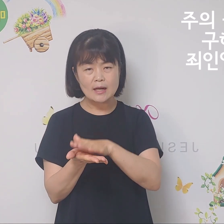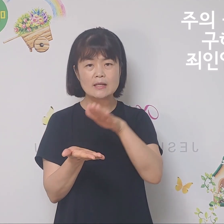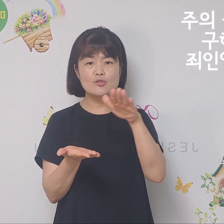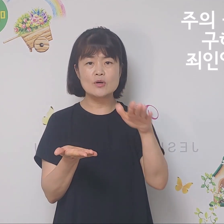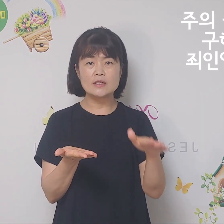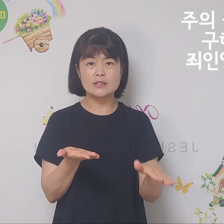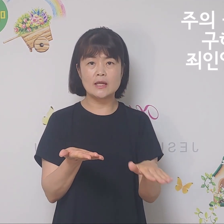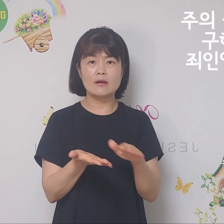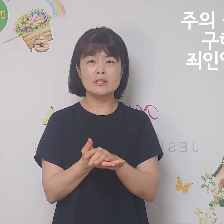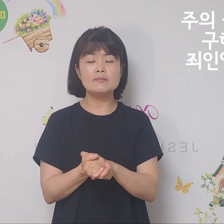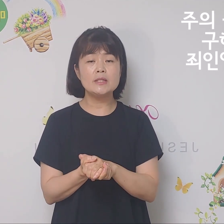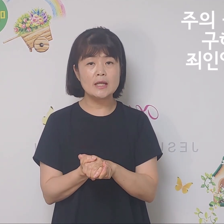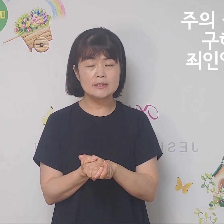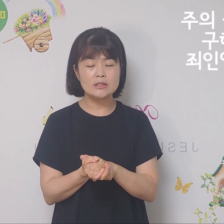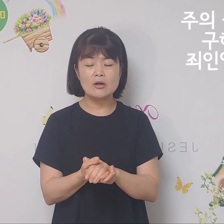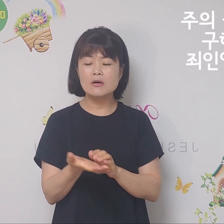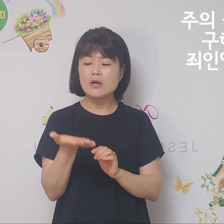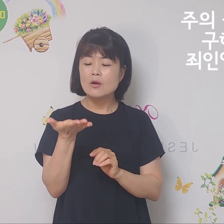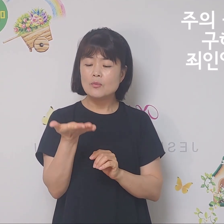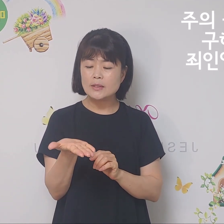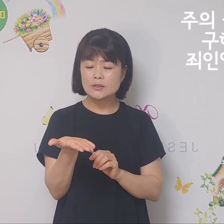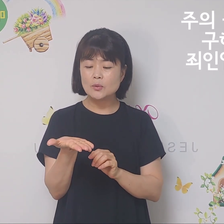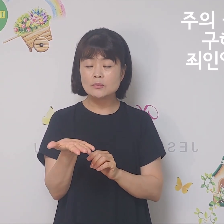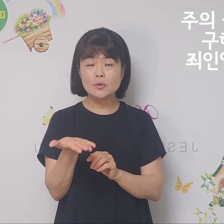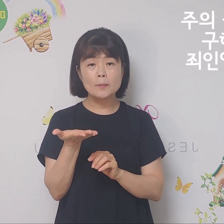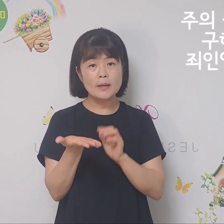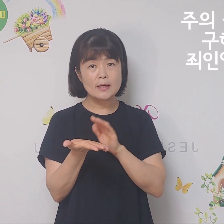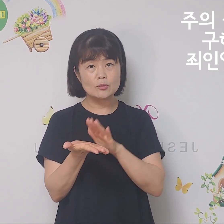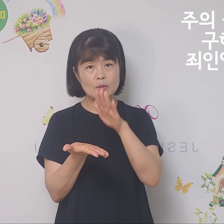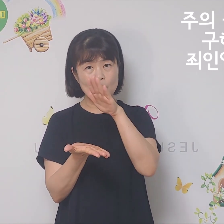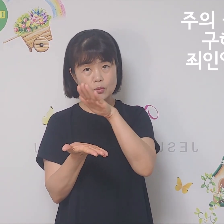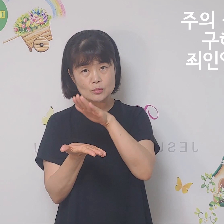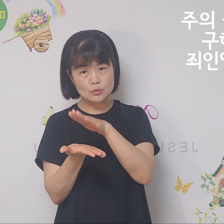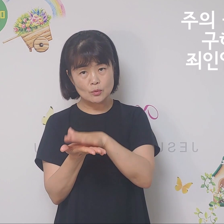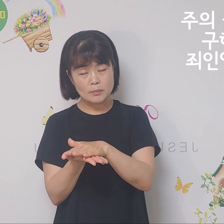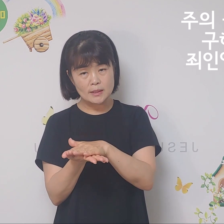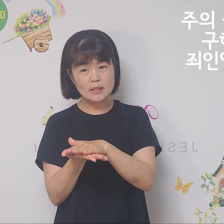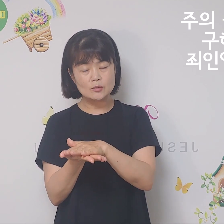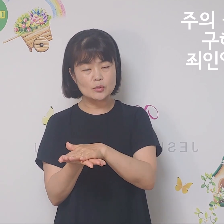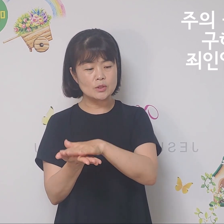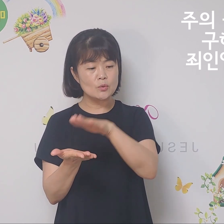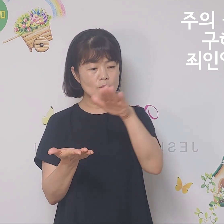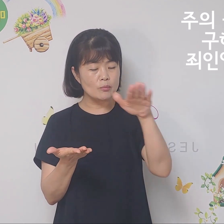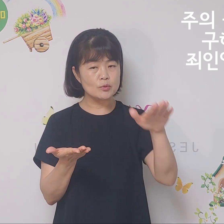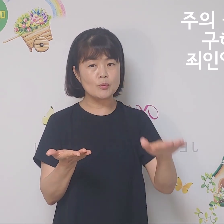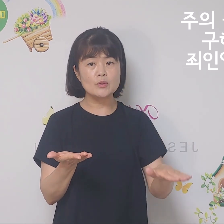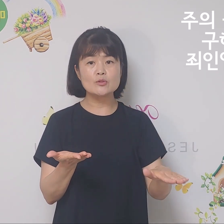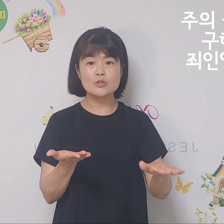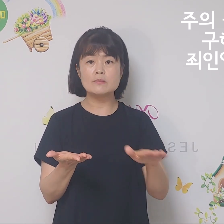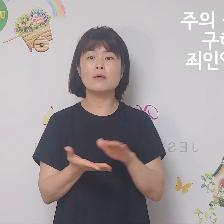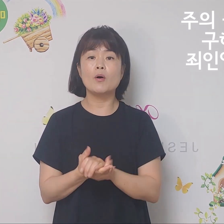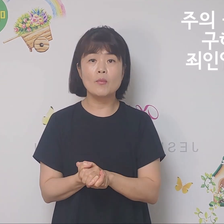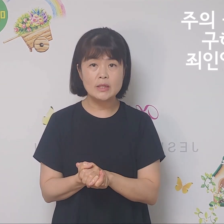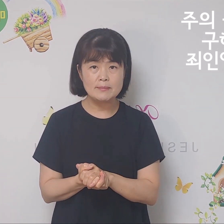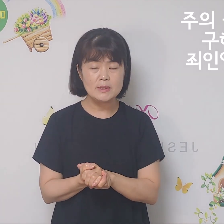죄인입니다라는 수화를 넣을게요. 입니다는요. 왼손 손바닥 위에 오른손 손바닥을 놓으시고 옆으로 보내주시면